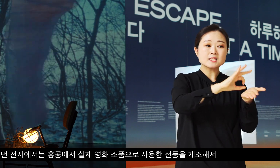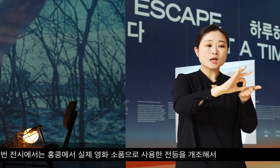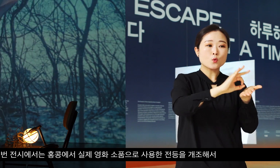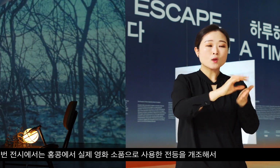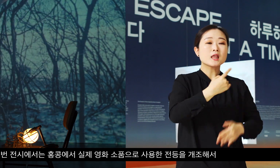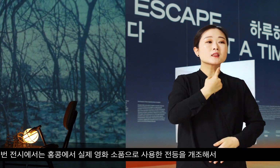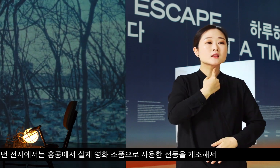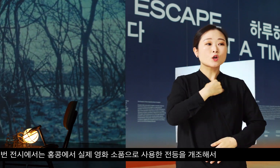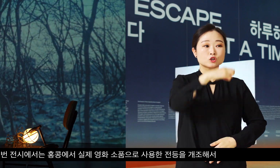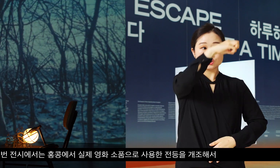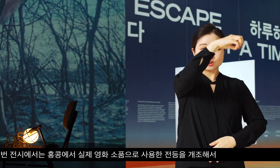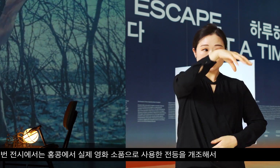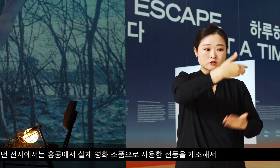개조해서